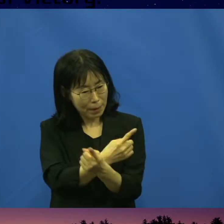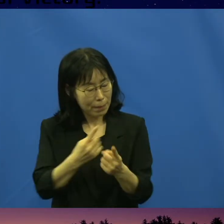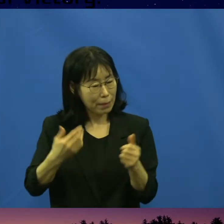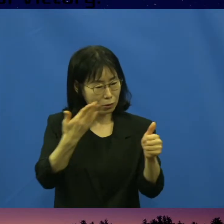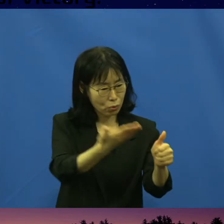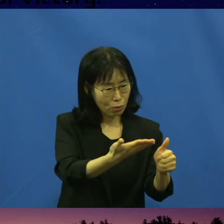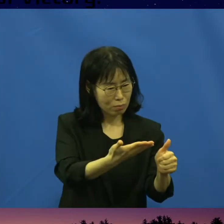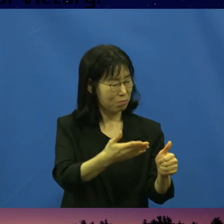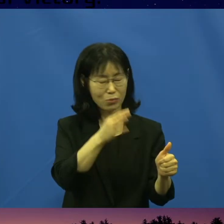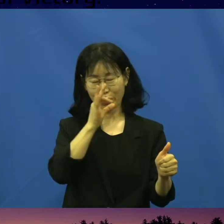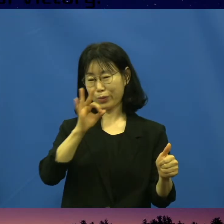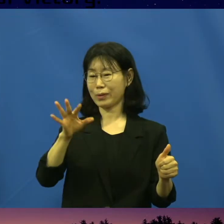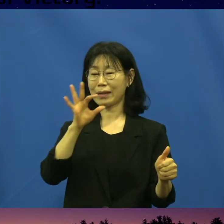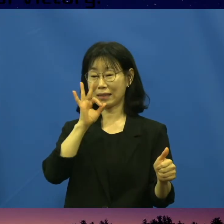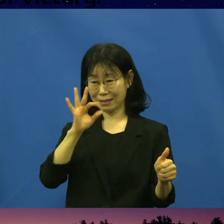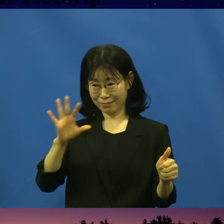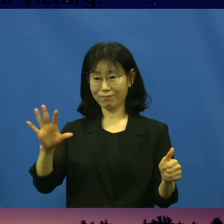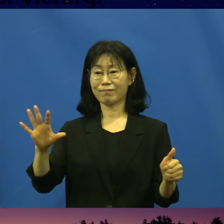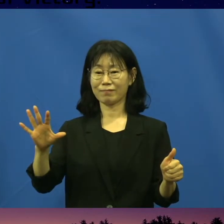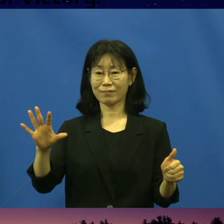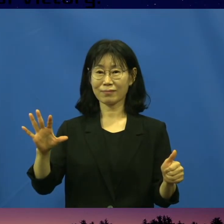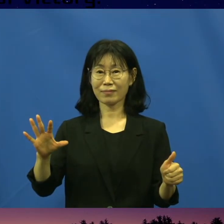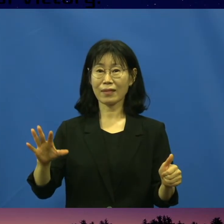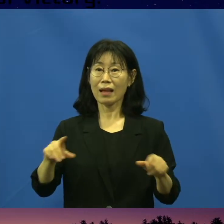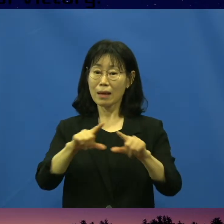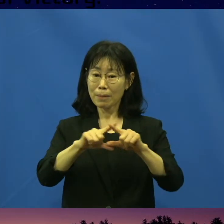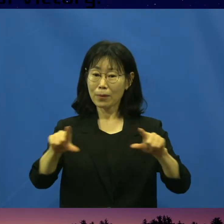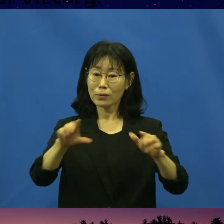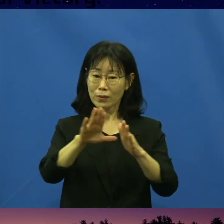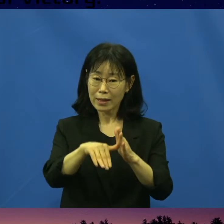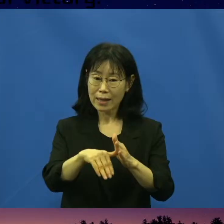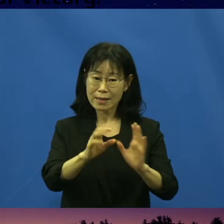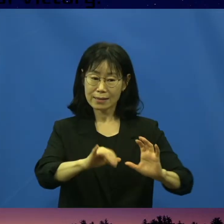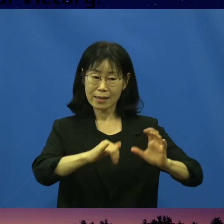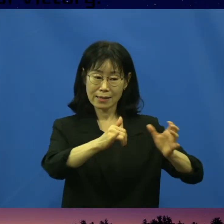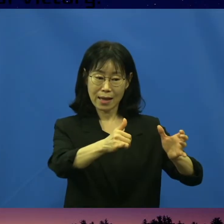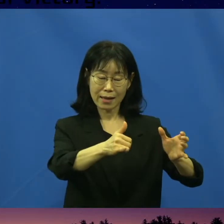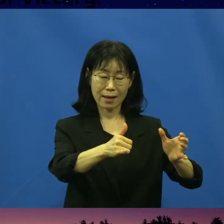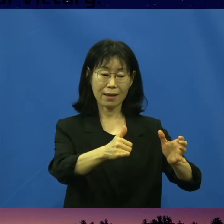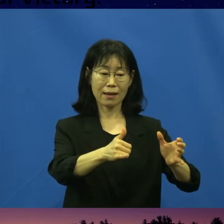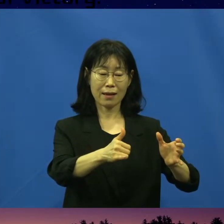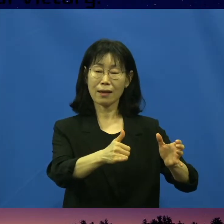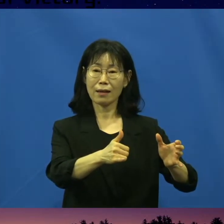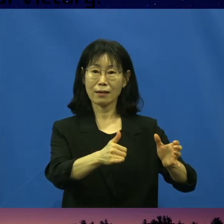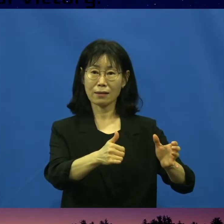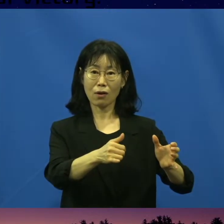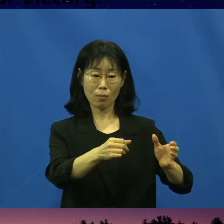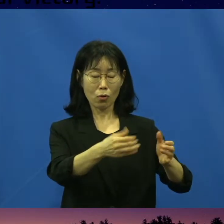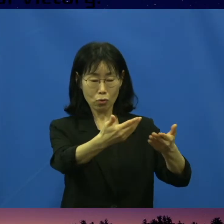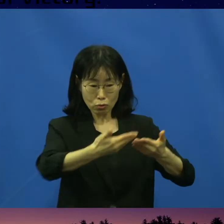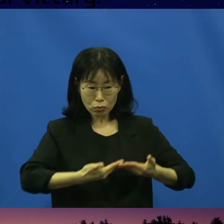여러분 이거예요. 여러분 평소에는 세상에 우리에게 엄청난 걸 줄 수 있을 것처럼 여기죠.